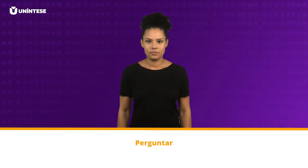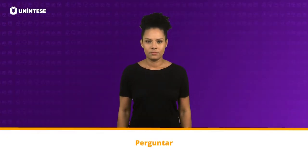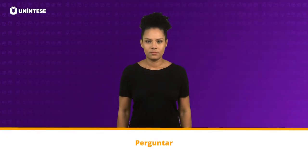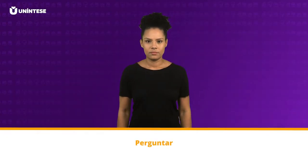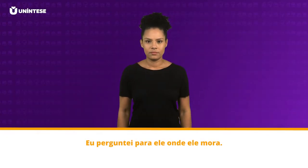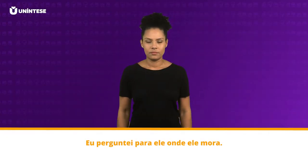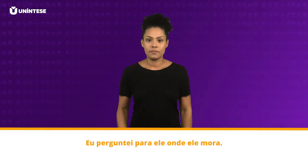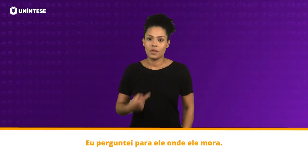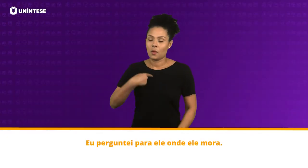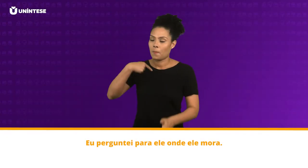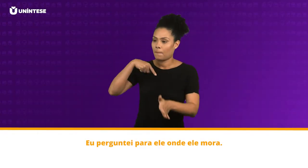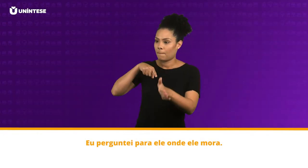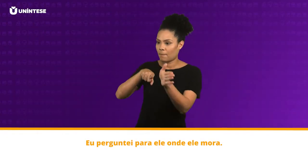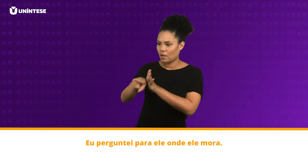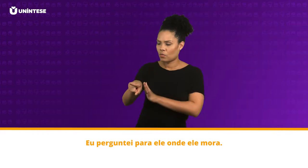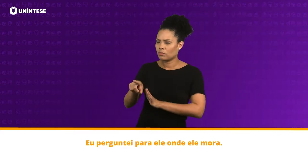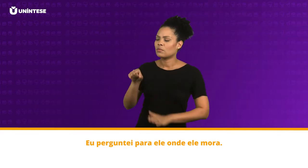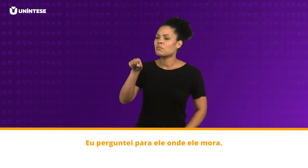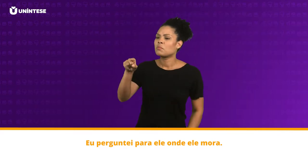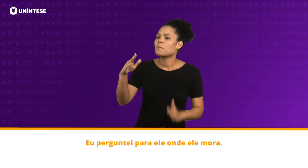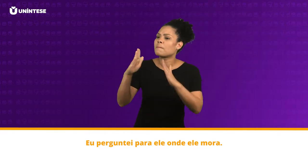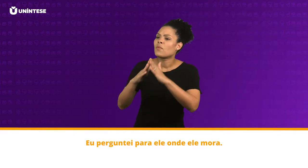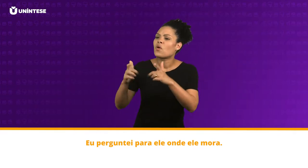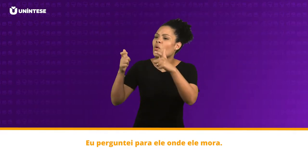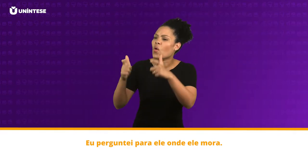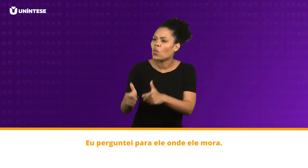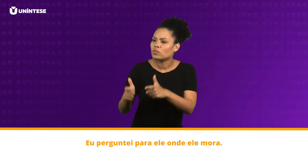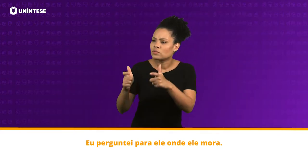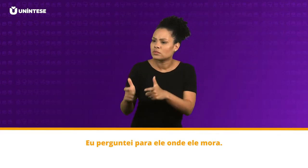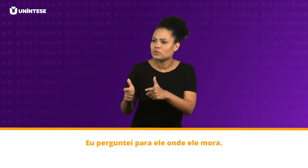Eu perguntei para ele onde ele mora.